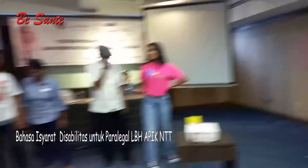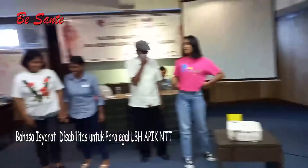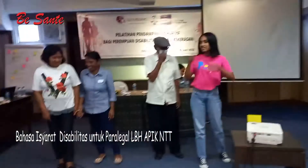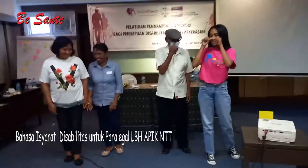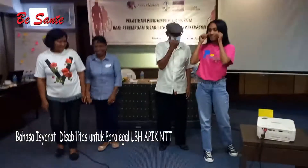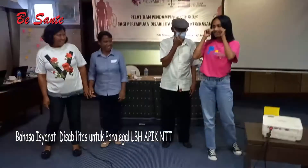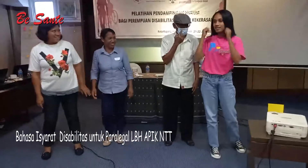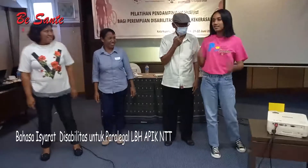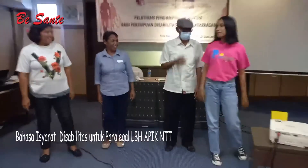Ya.